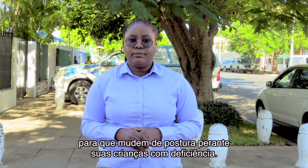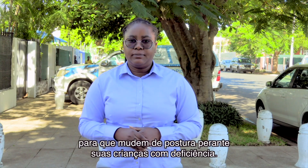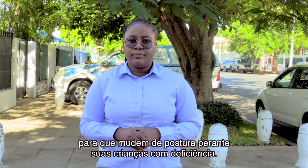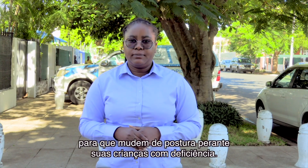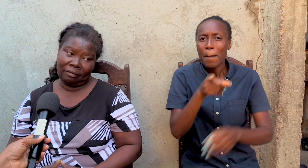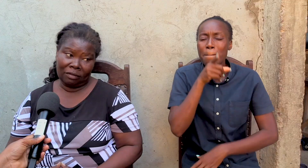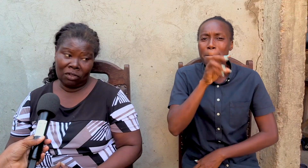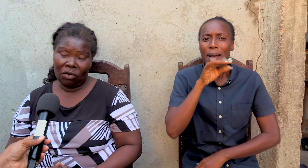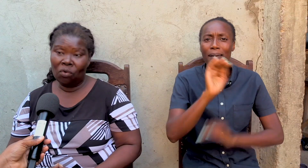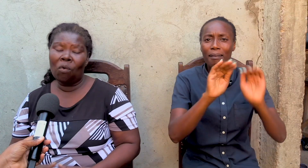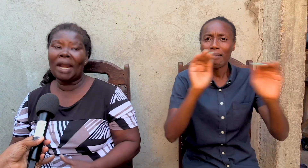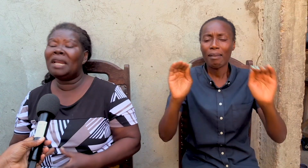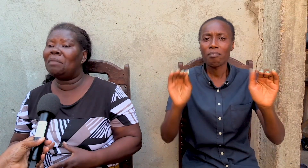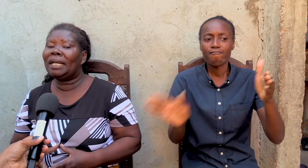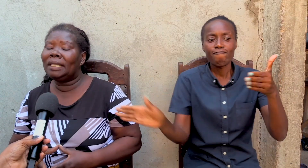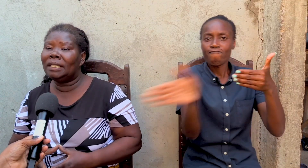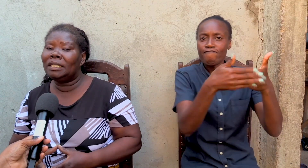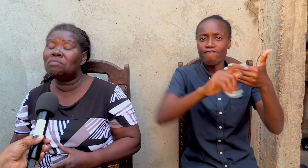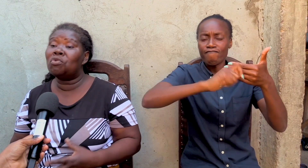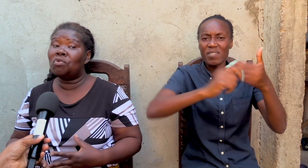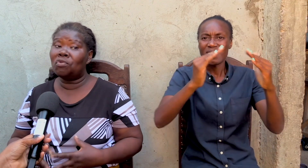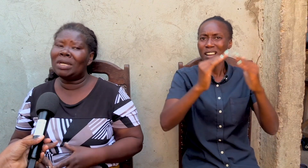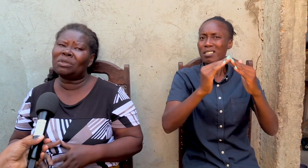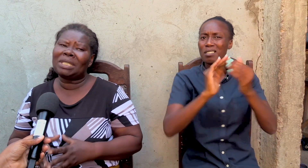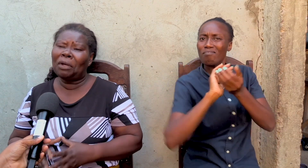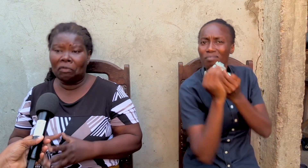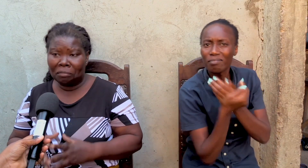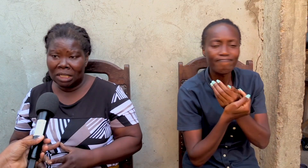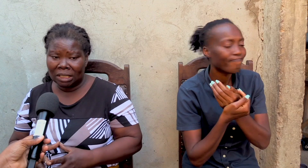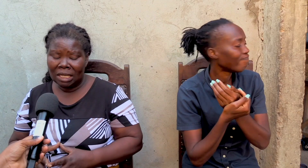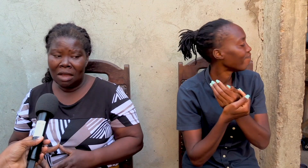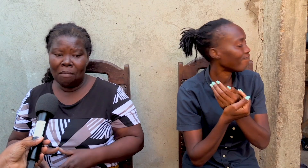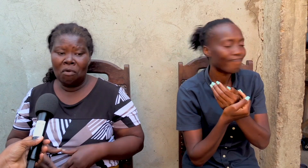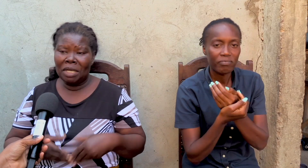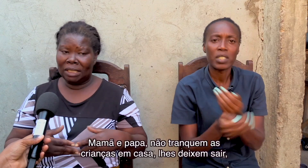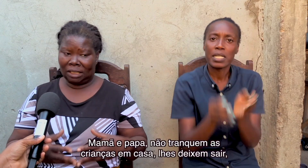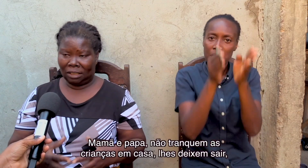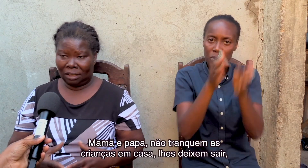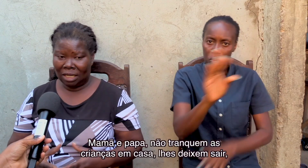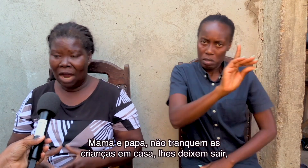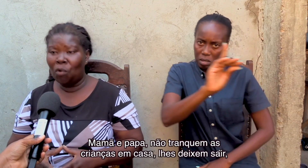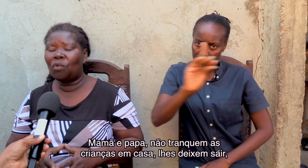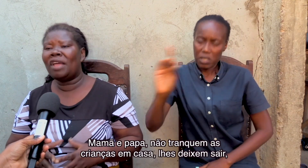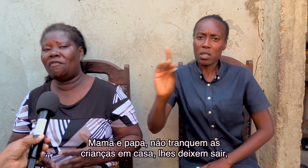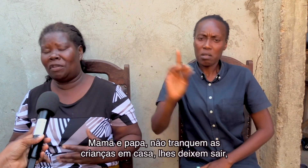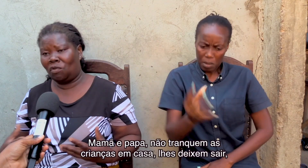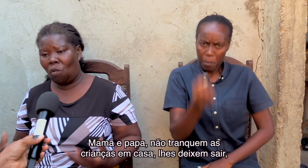deficiência. Loko n'wana a limalile i munhu u nga za u tshama 9 meses mu humesi. Mamãe e papá,